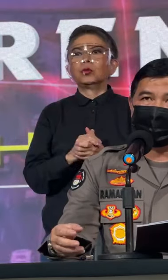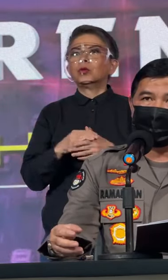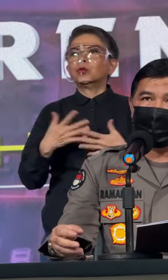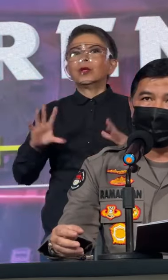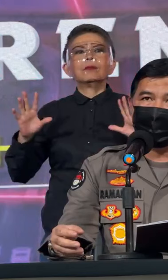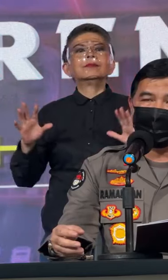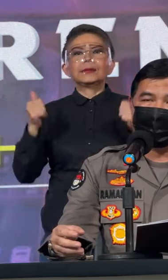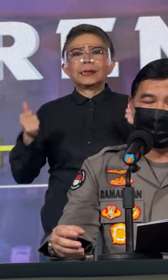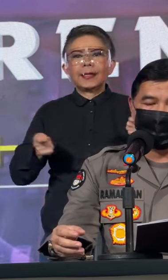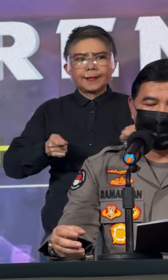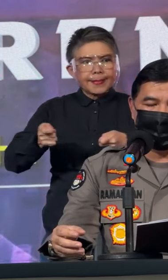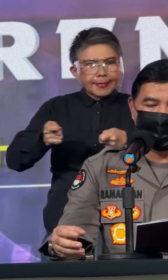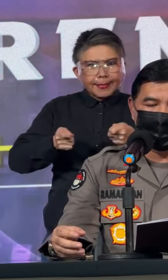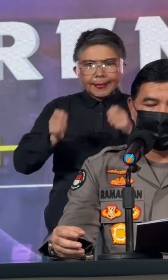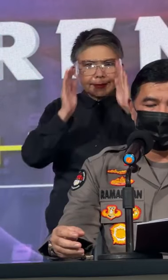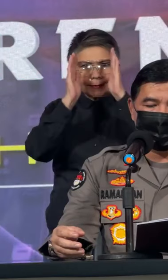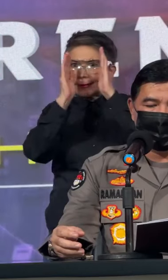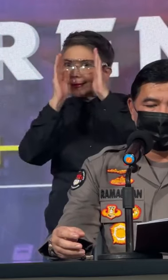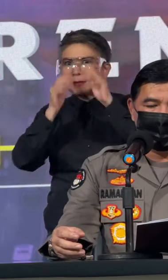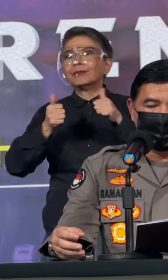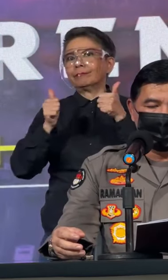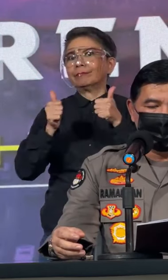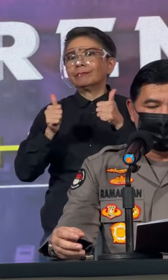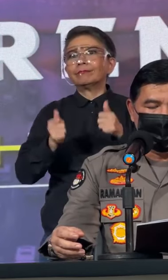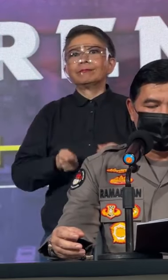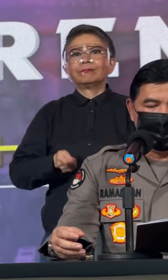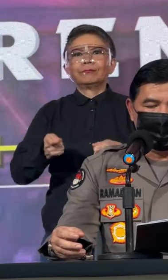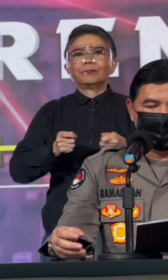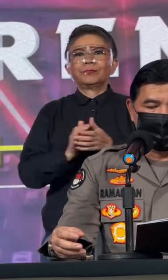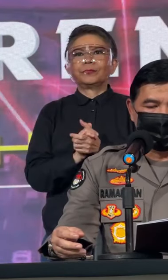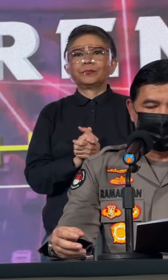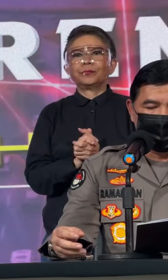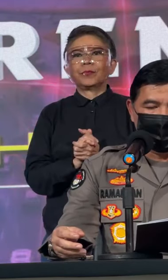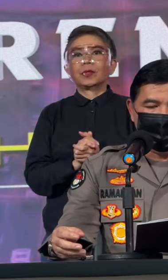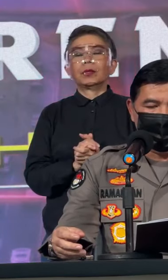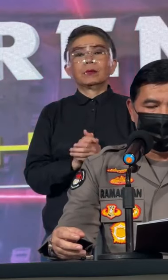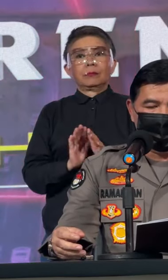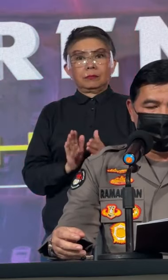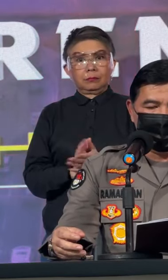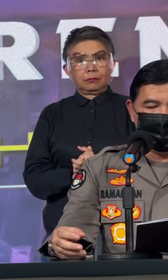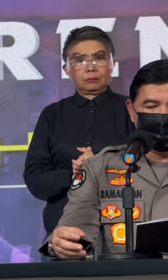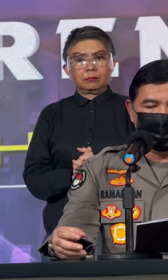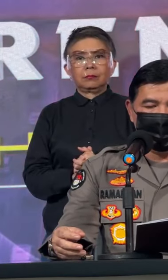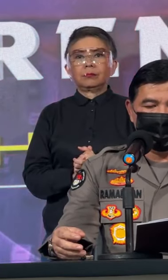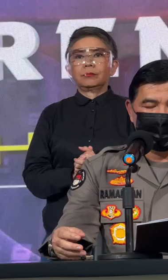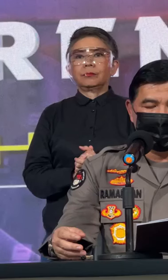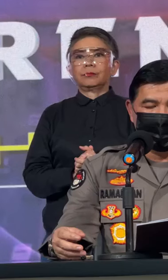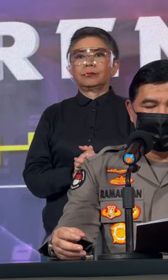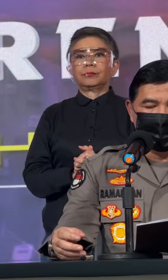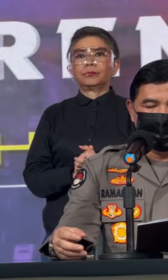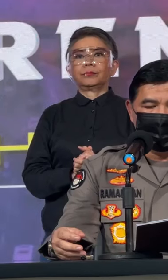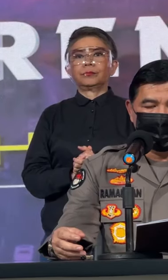telah berhasil mengendalikan situasi dan tentunya